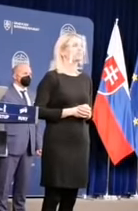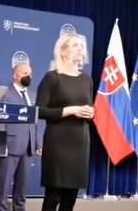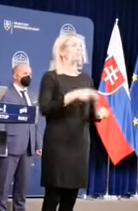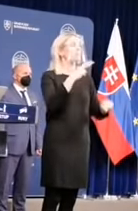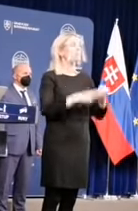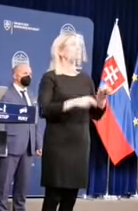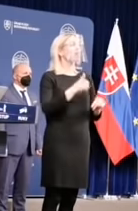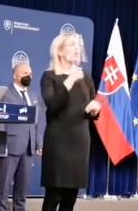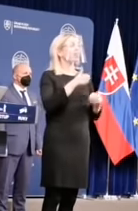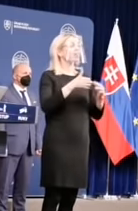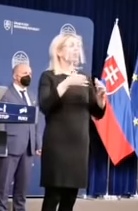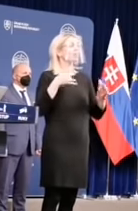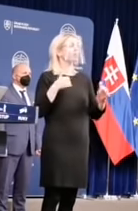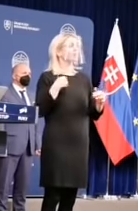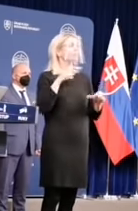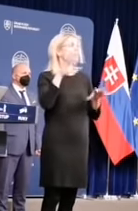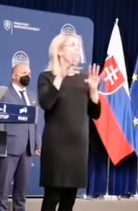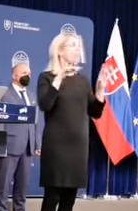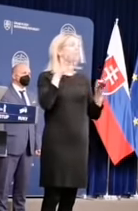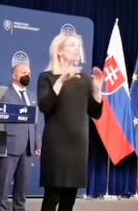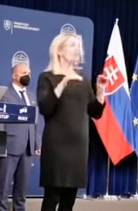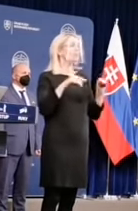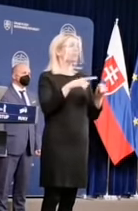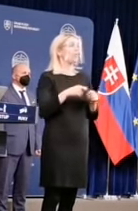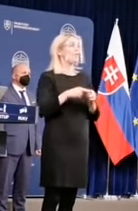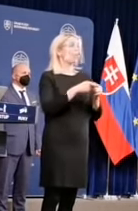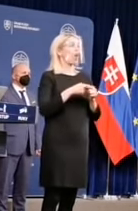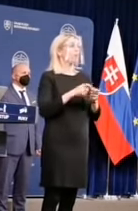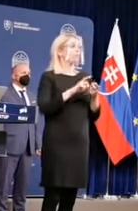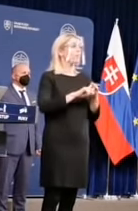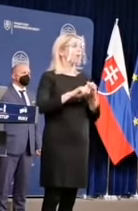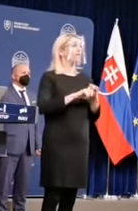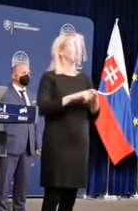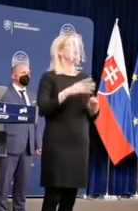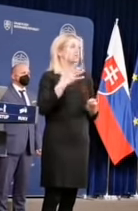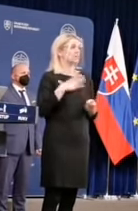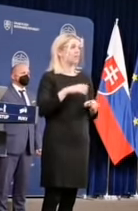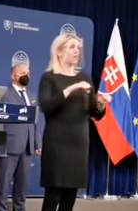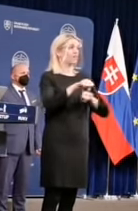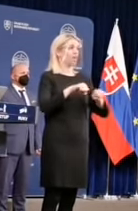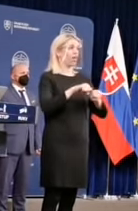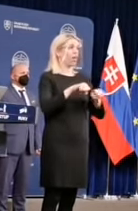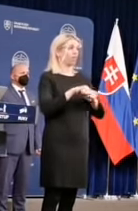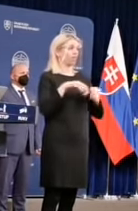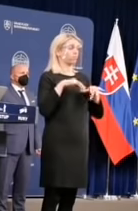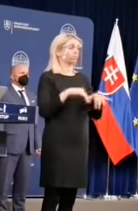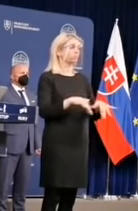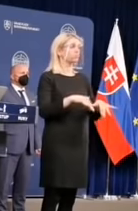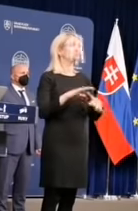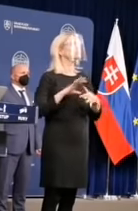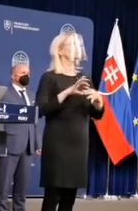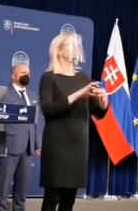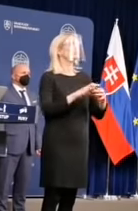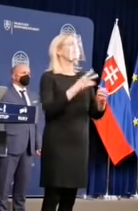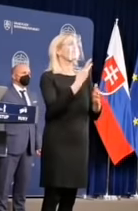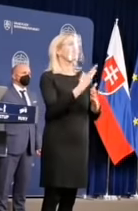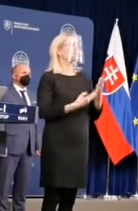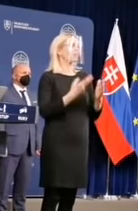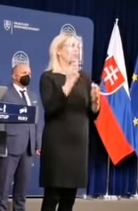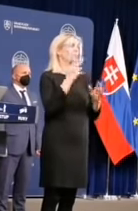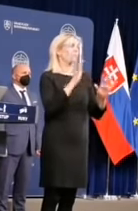Posledné dni sme počúvali tiež o tom, že koaliční partneri chcú naďalej pôsobiť vo vláde na základe výsledkov parlamentných volieb.